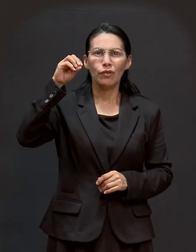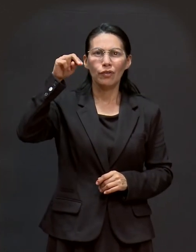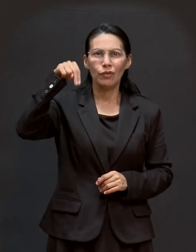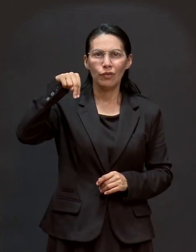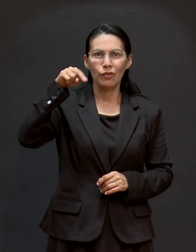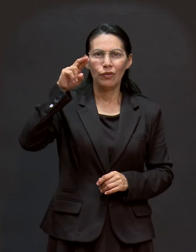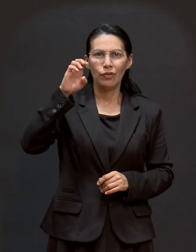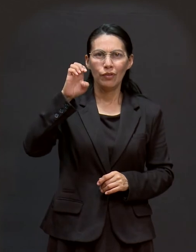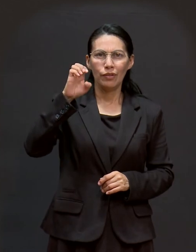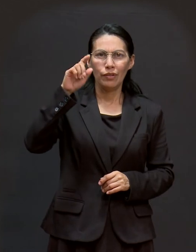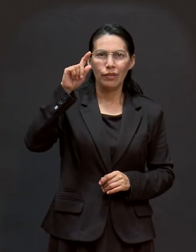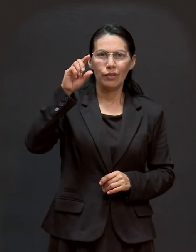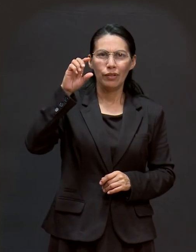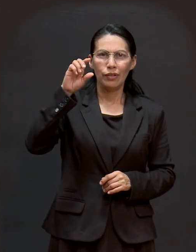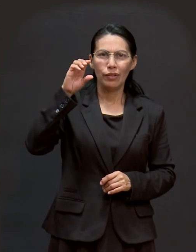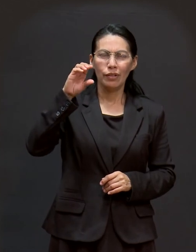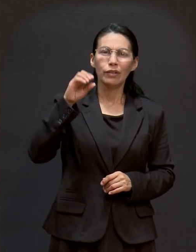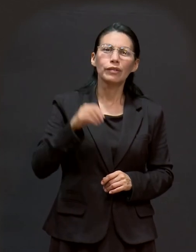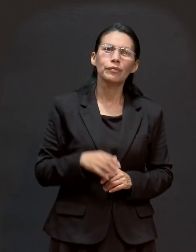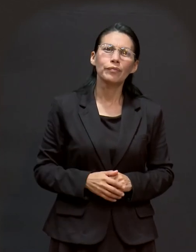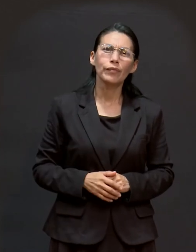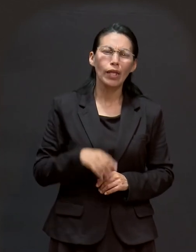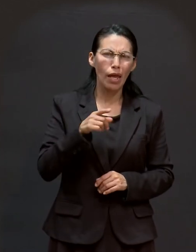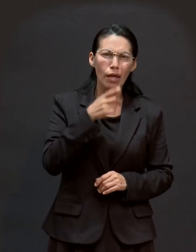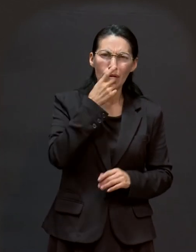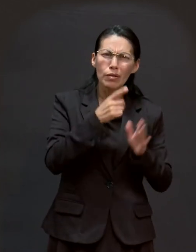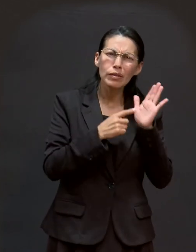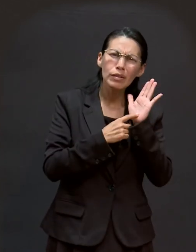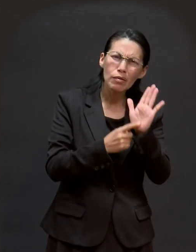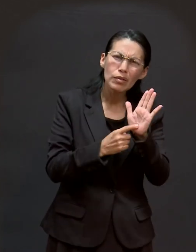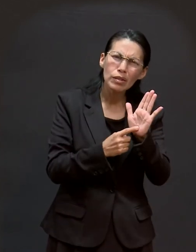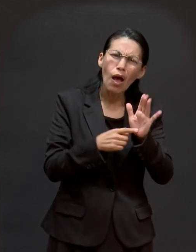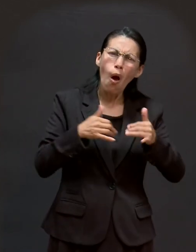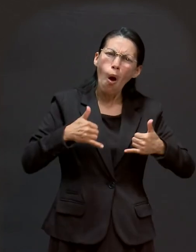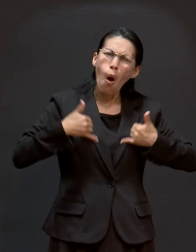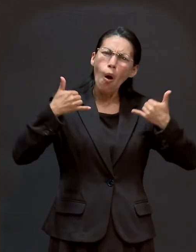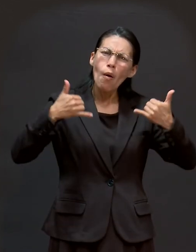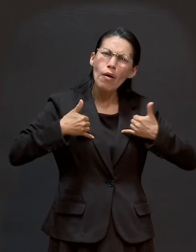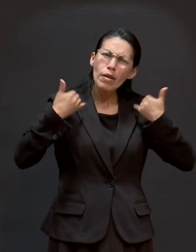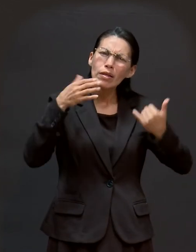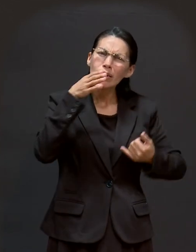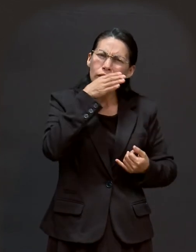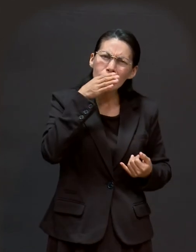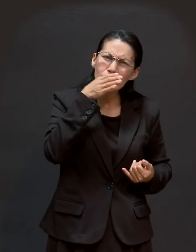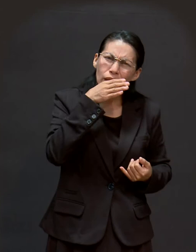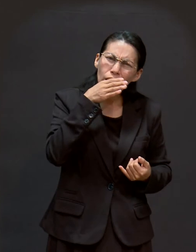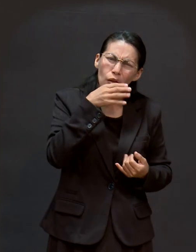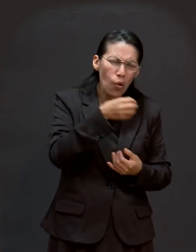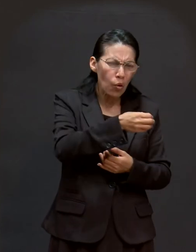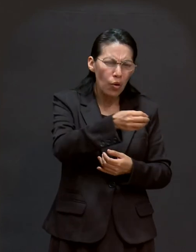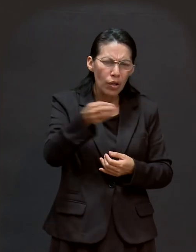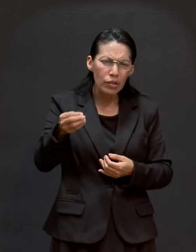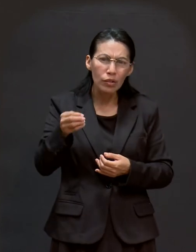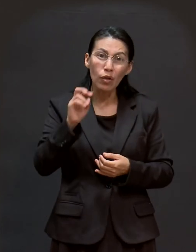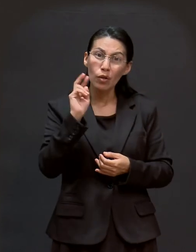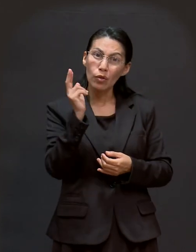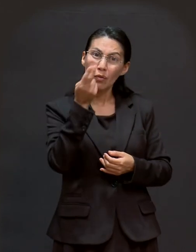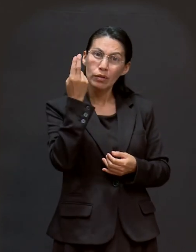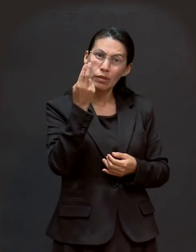tú estás viviendo y te va a mostrar en ese mapa si hay jóvenes universitarios cristianos